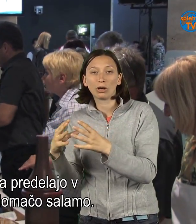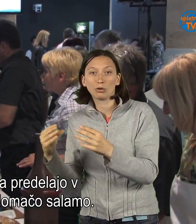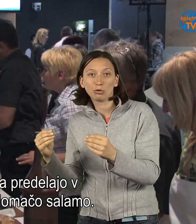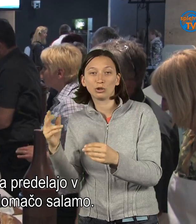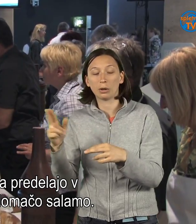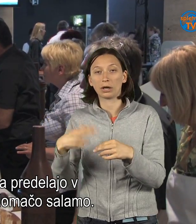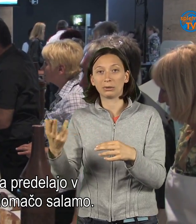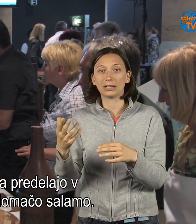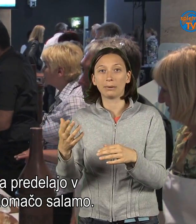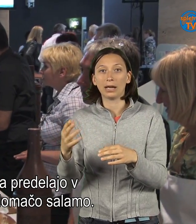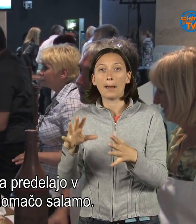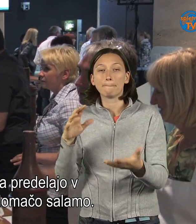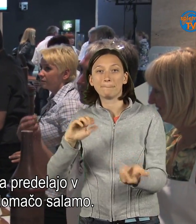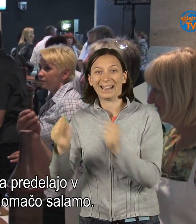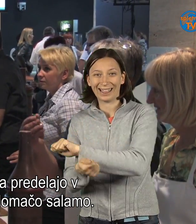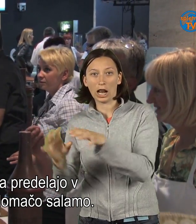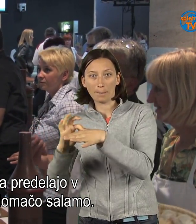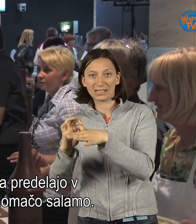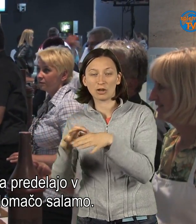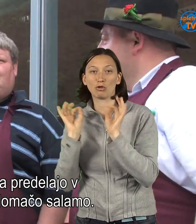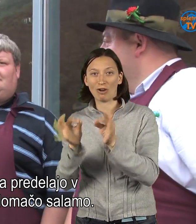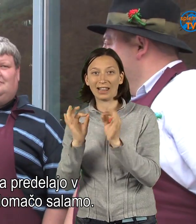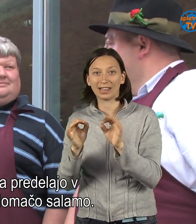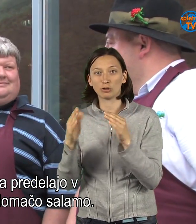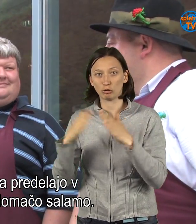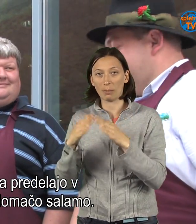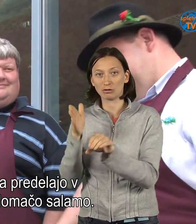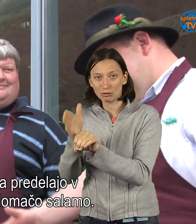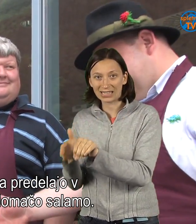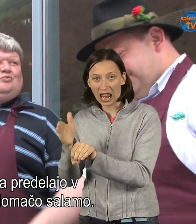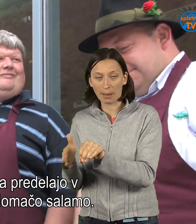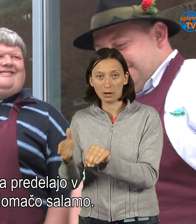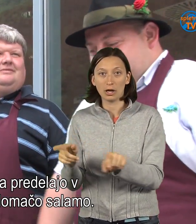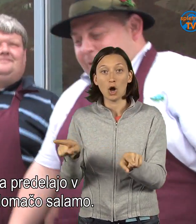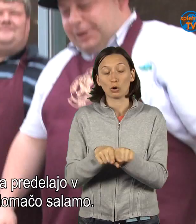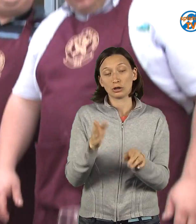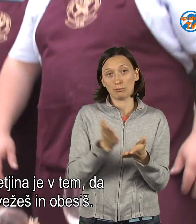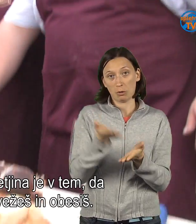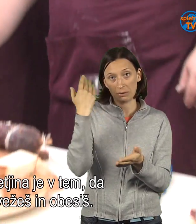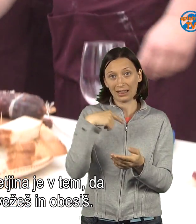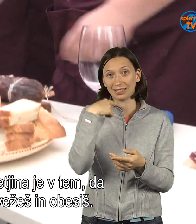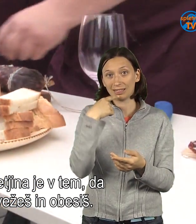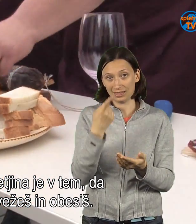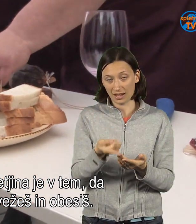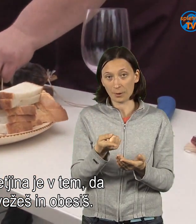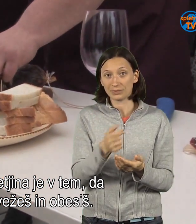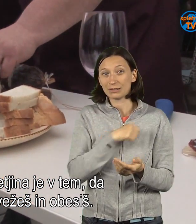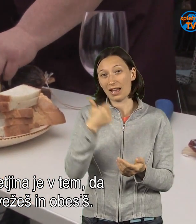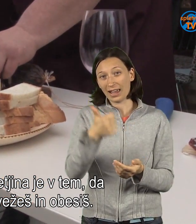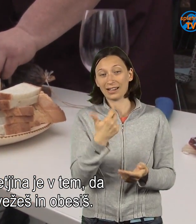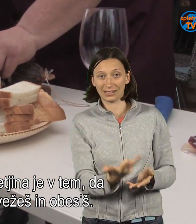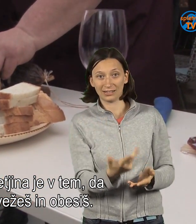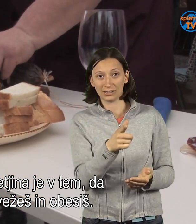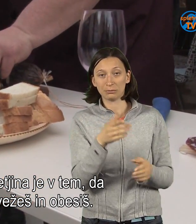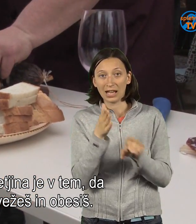meso, ki ga potem predelajo v eno kvalitetno domačo salamo. Ampak kot sem se že dejal, da je samo 1/3